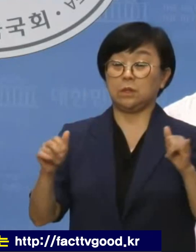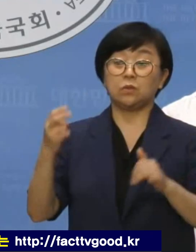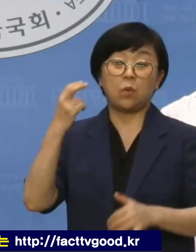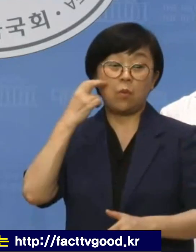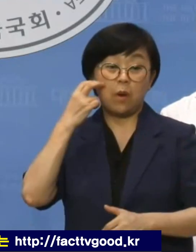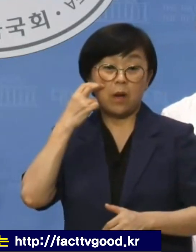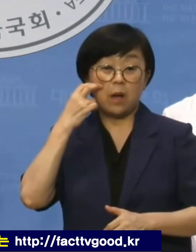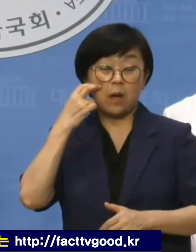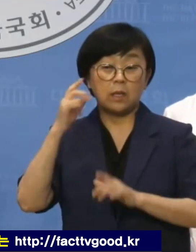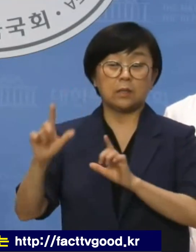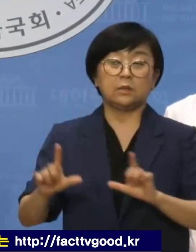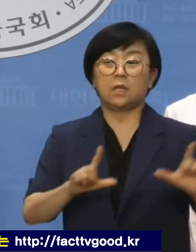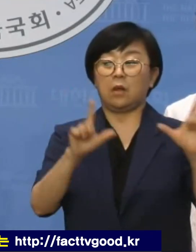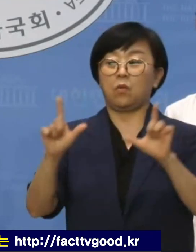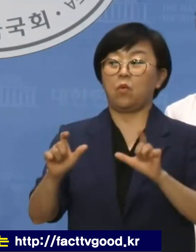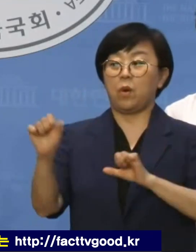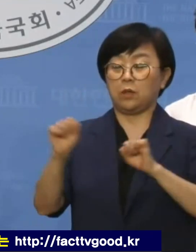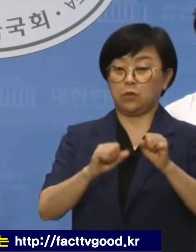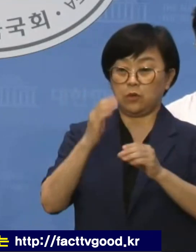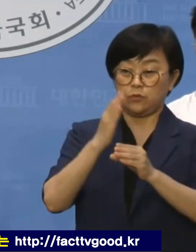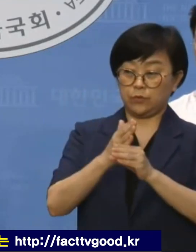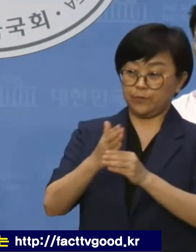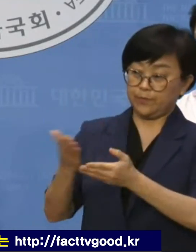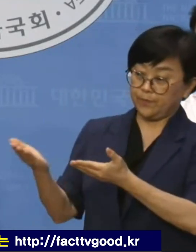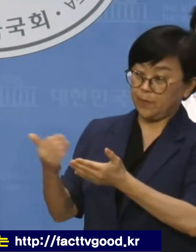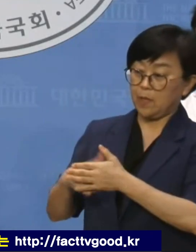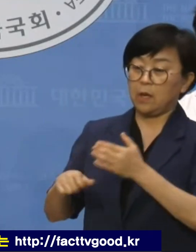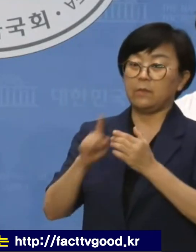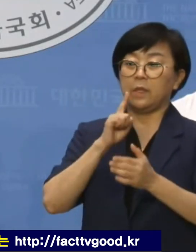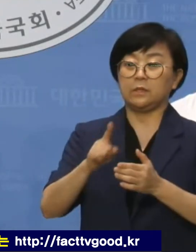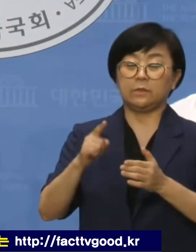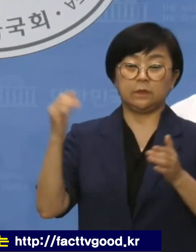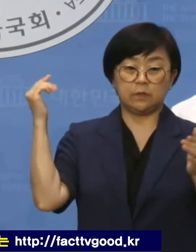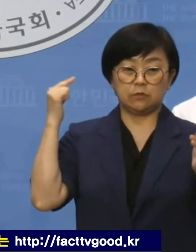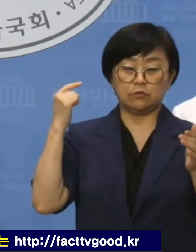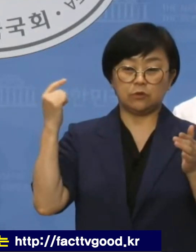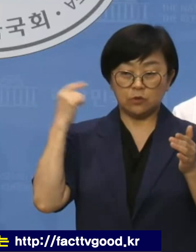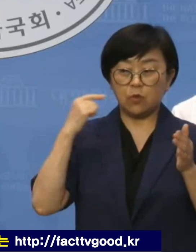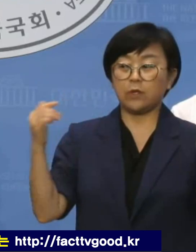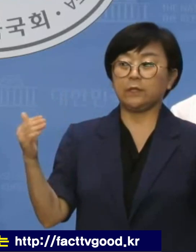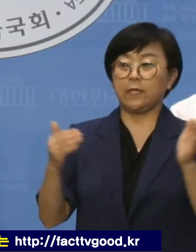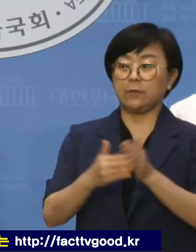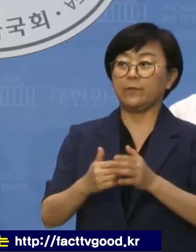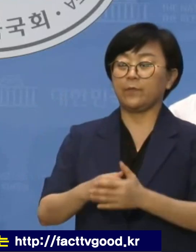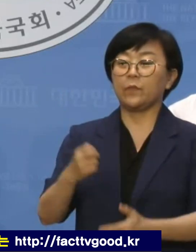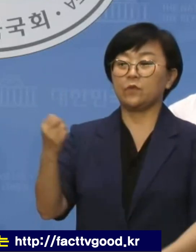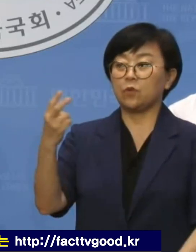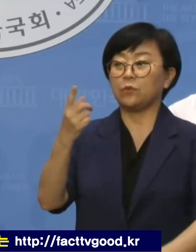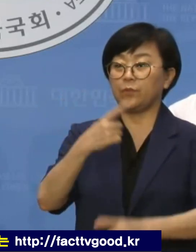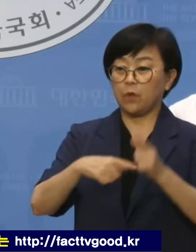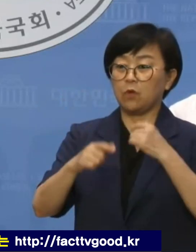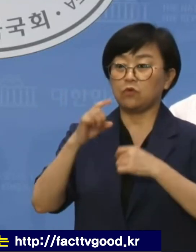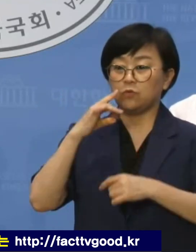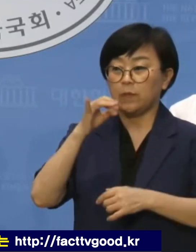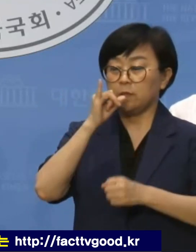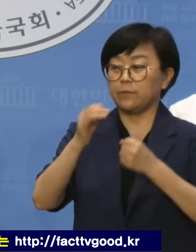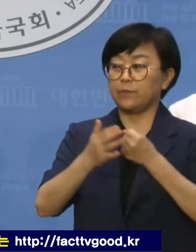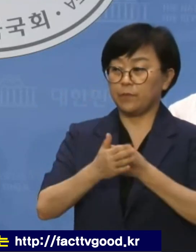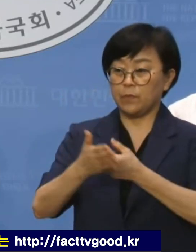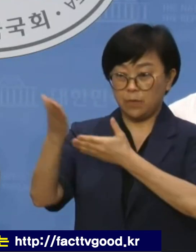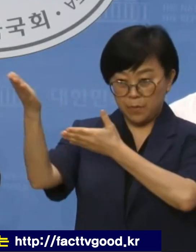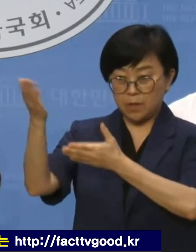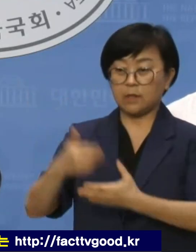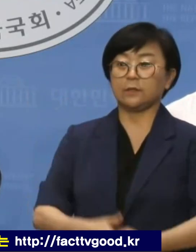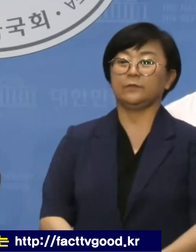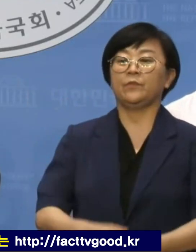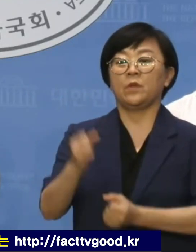송파에서 살고 활동하고 계시는데요. 송교 변호사님 마무리 말씀 듣고 오늘 기자회견을 마치고 혹시 또 조금 더 궁금하신 기자님들 궁금하신 내용은